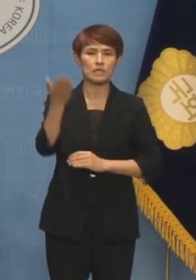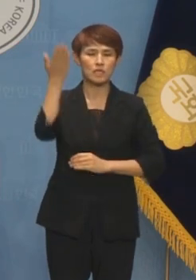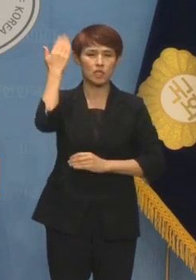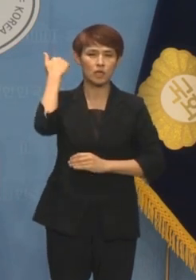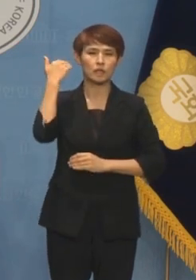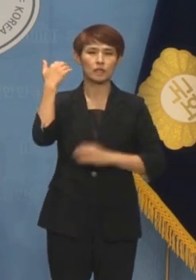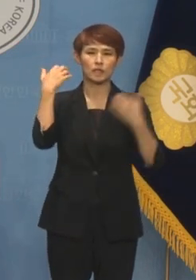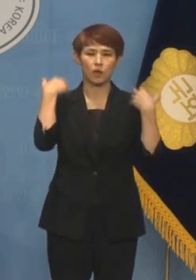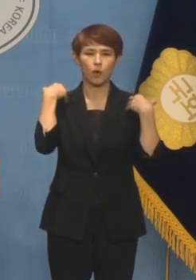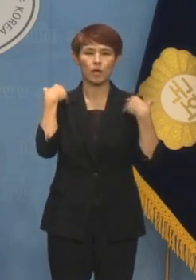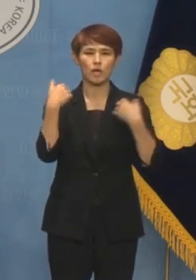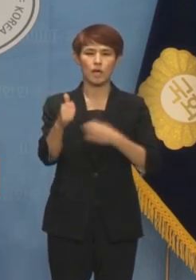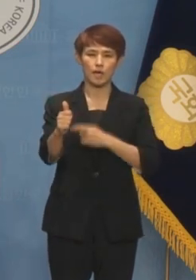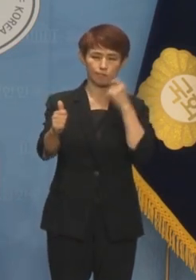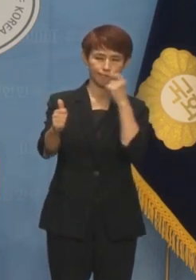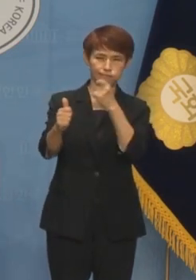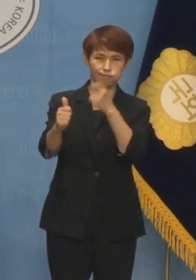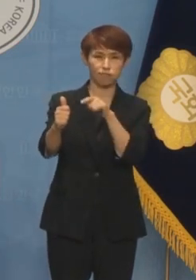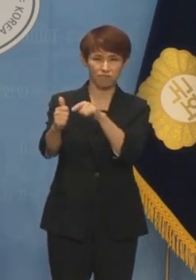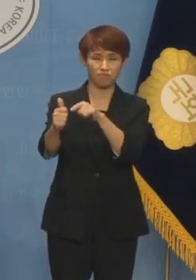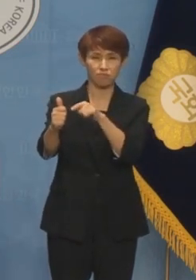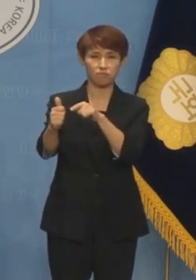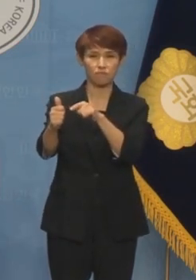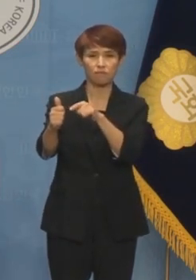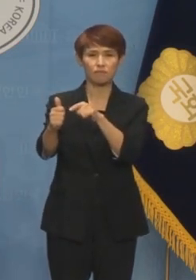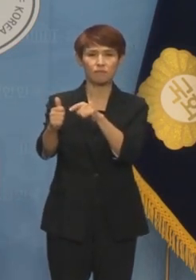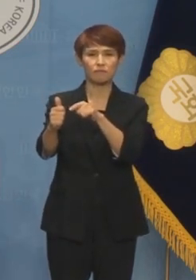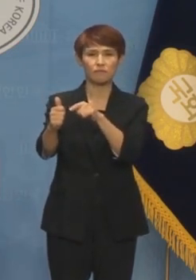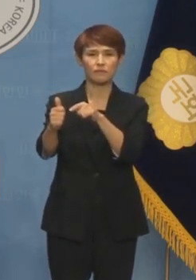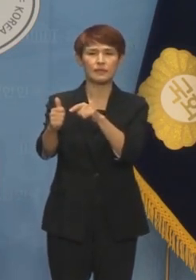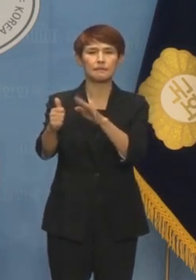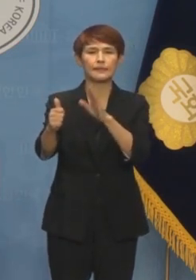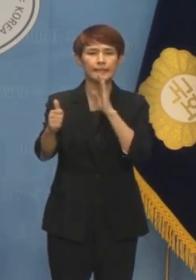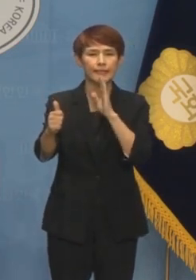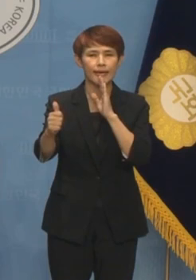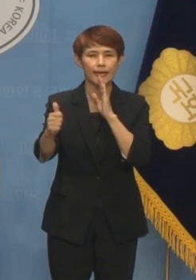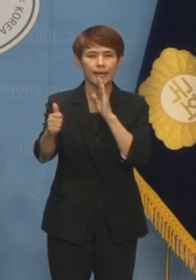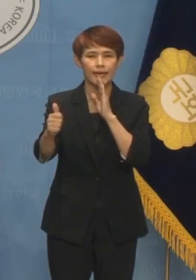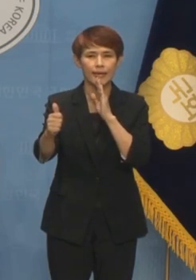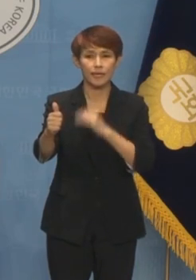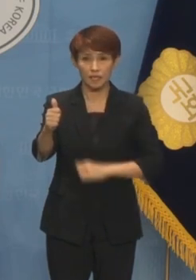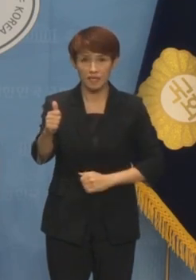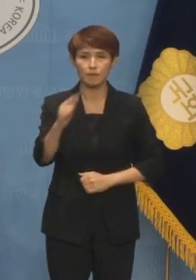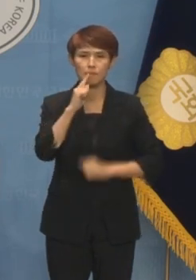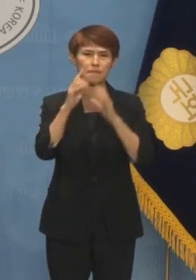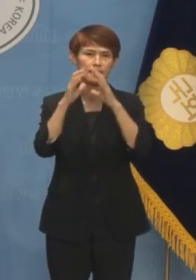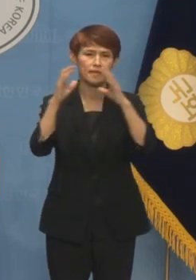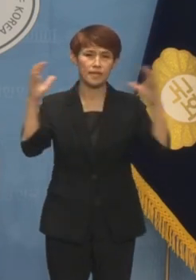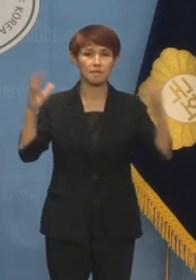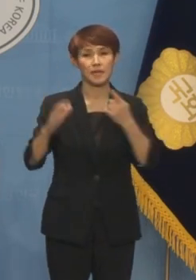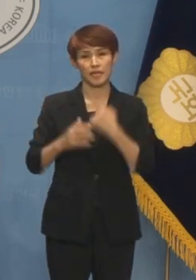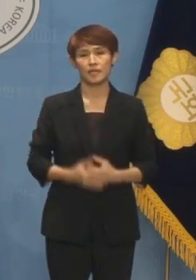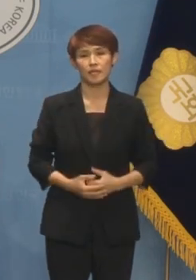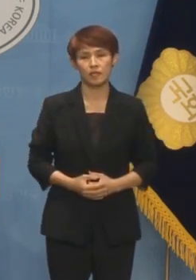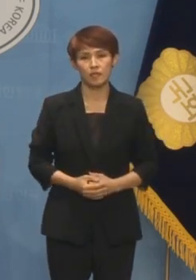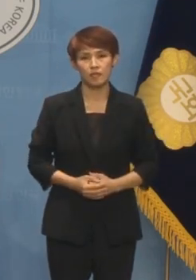핵심 인사이자 유력한 차기 서울시장 후보에 대한 끼워 맞추기식 표적 수사라는 비판이 강하게